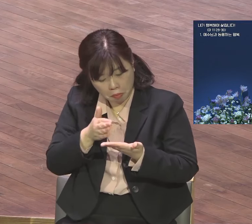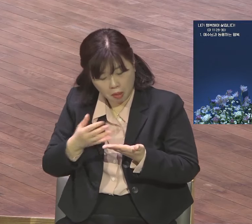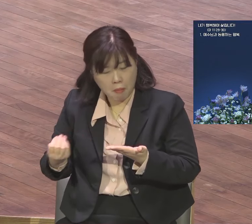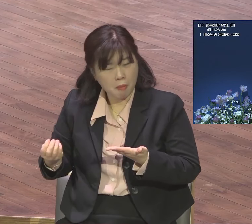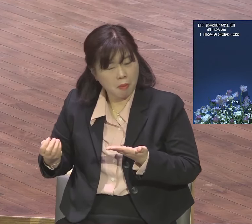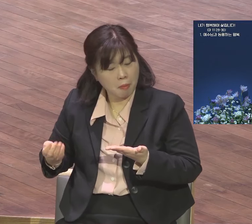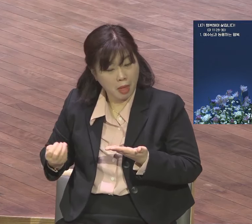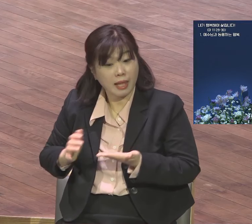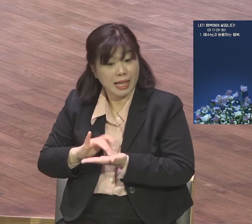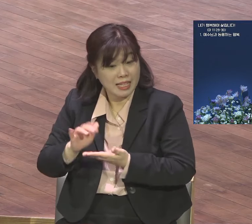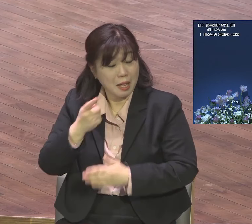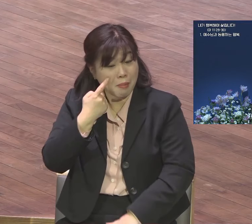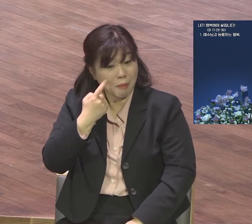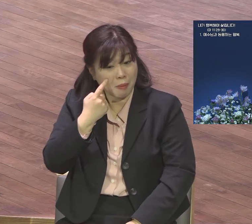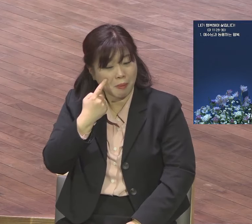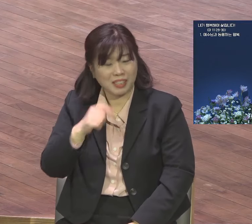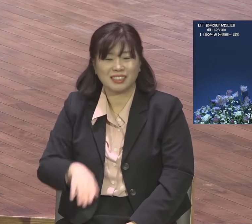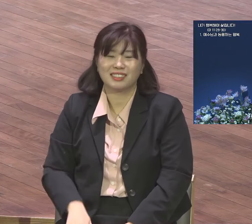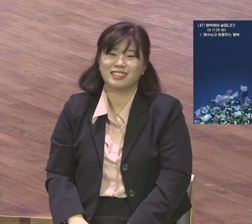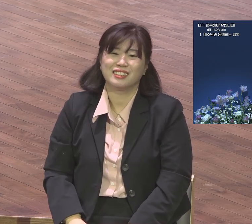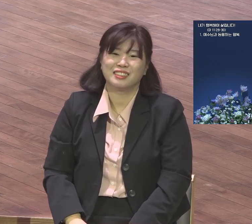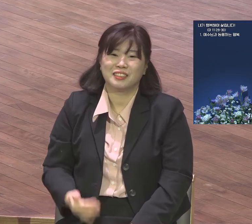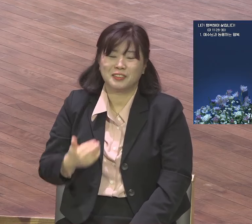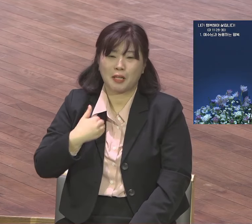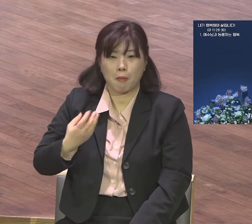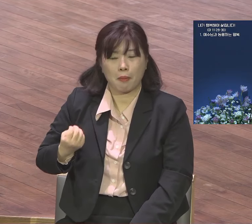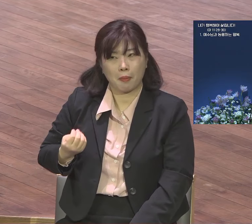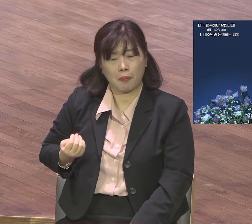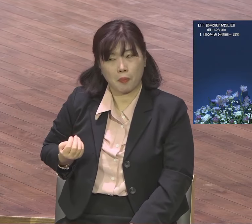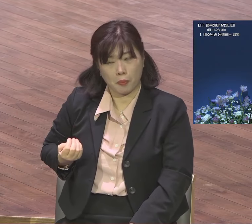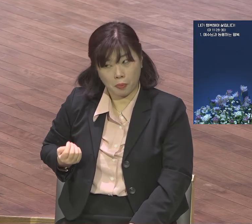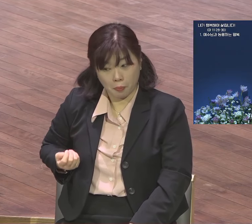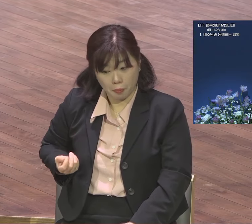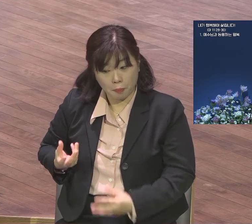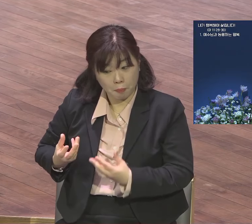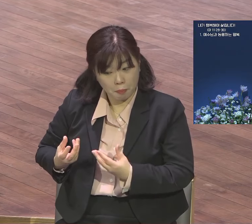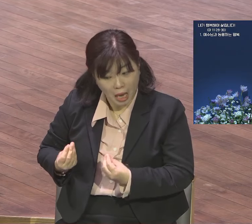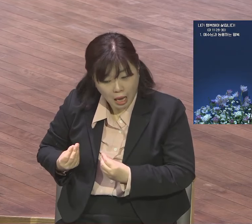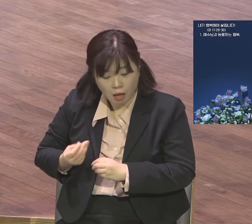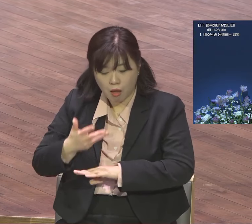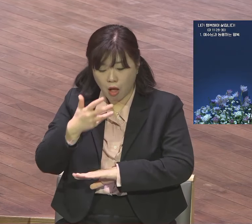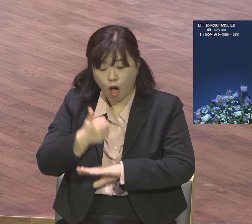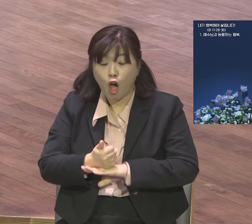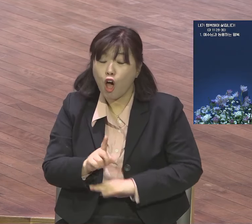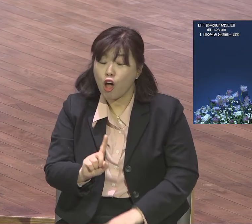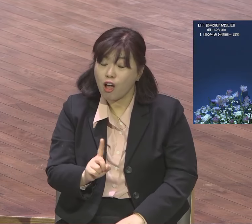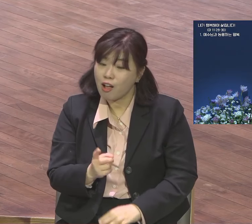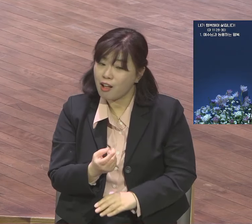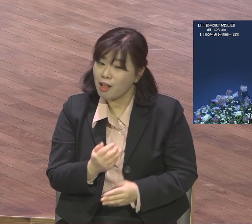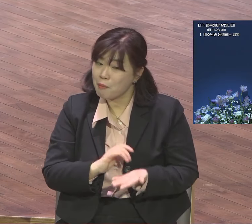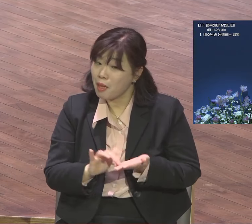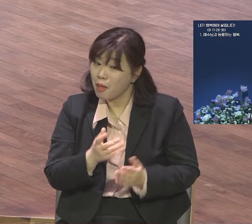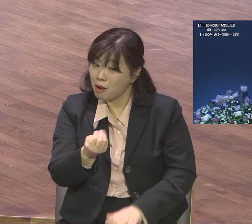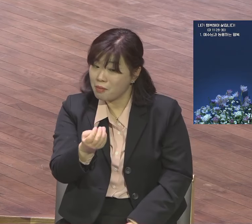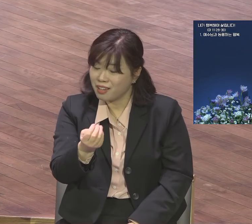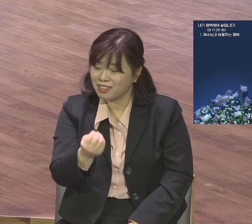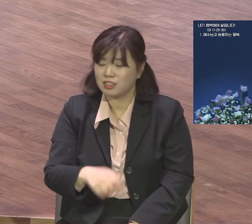이렇게 사용하는 이 개역개정 성경에 행복이라는 단어가 11번 나옵니다.